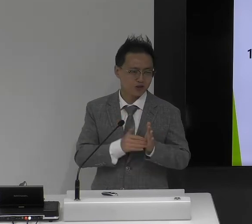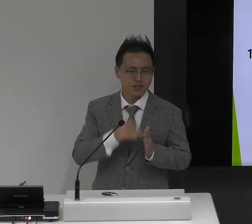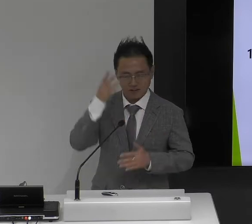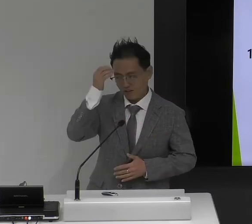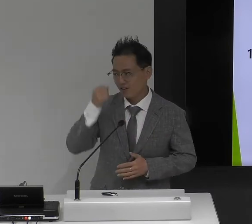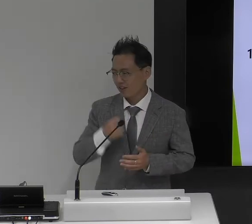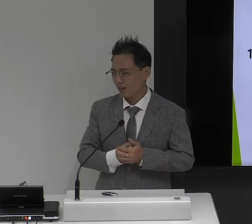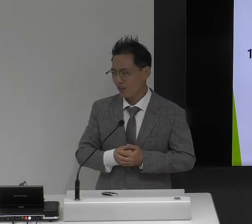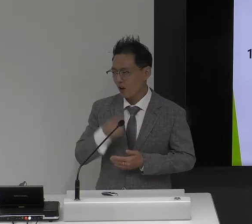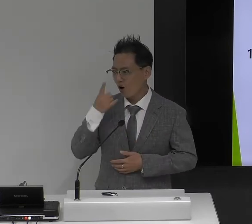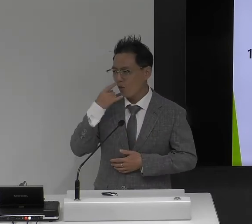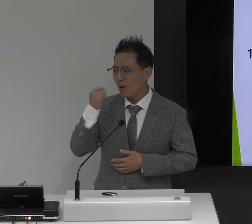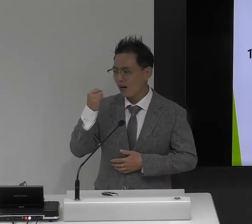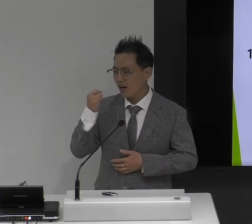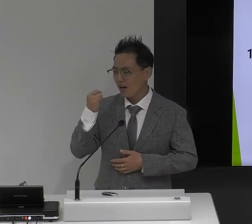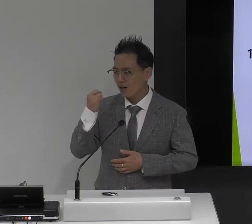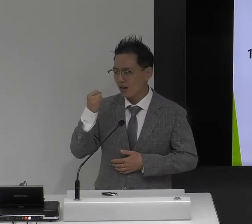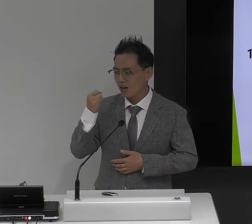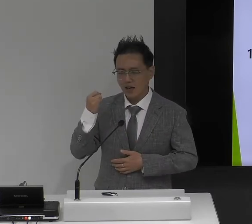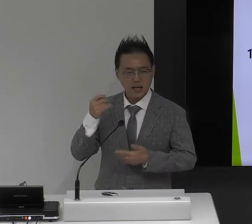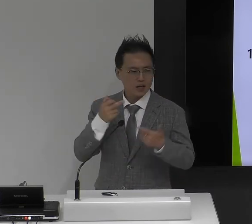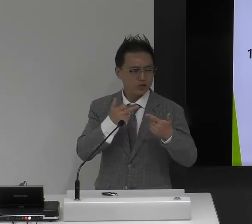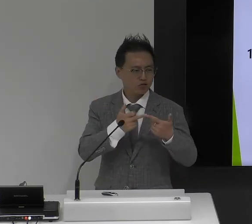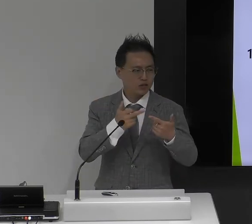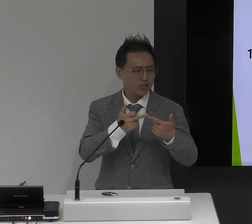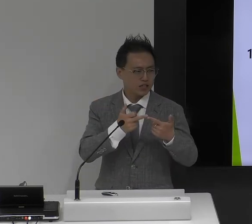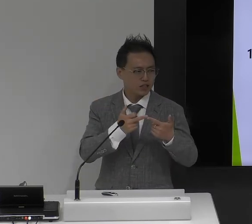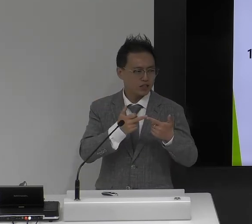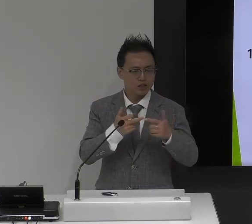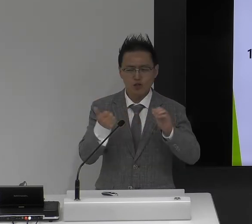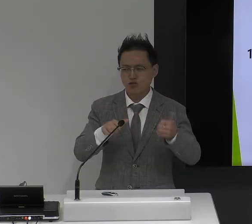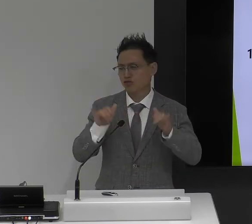해요. 엄마가 둘째 아들 죽을까봐